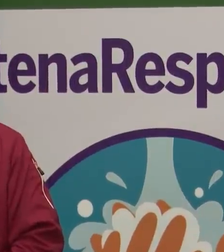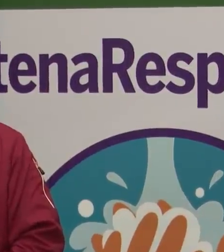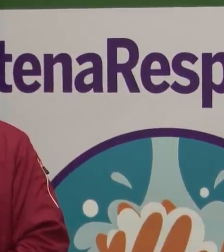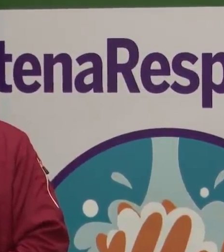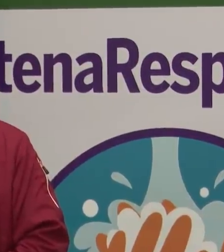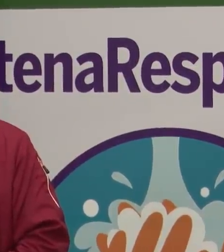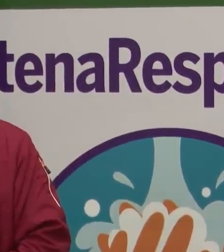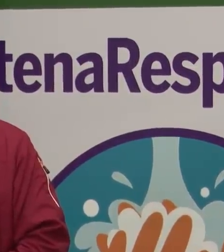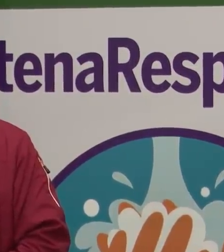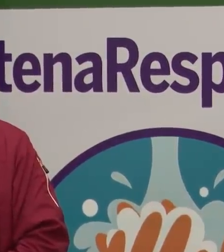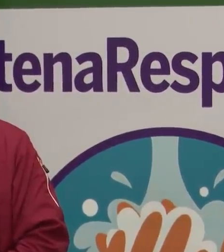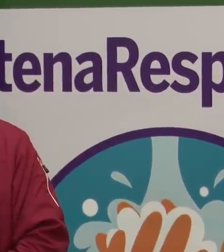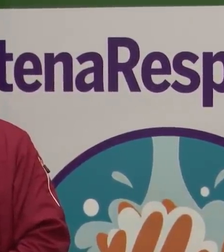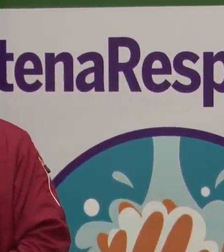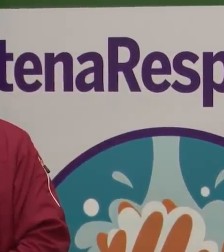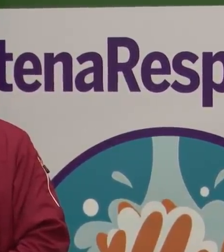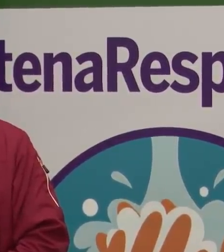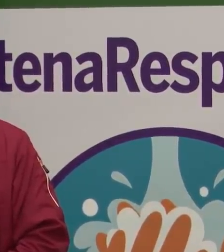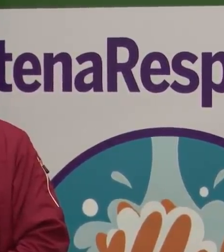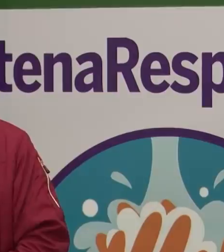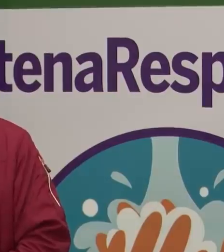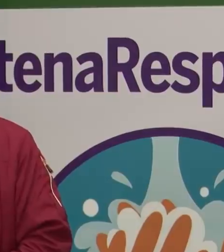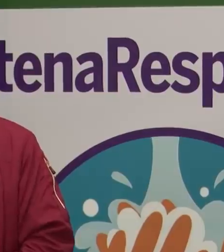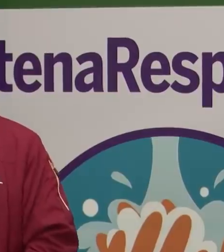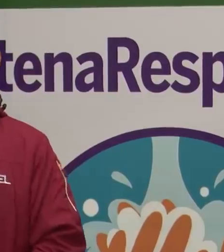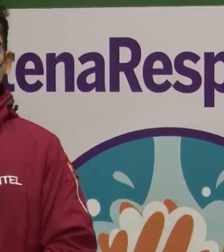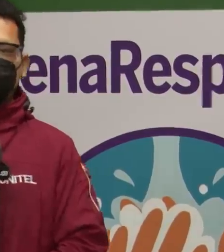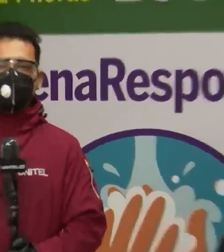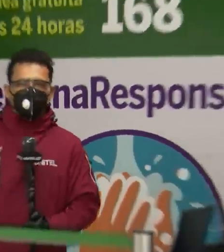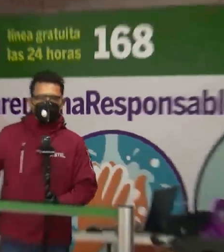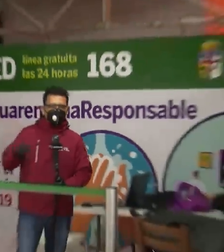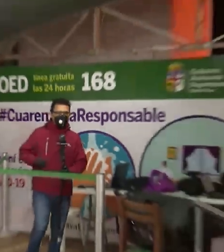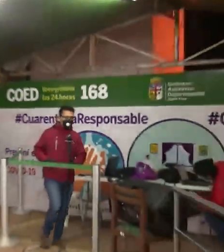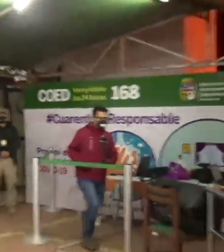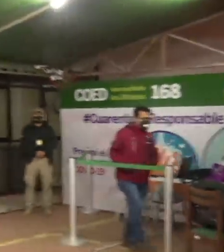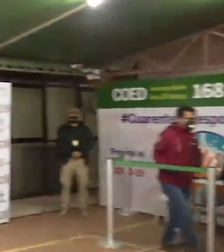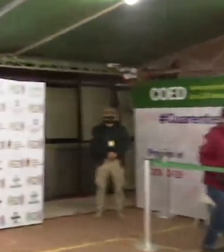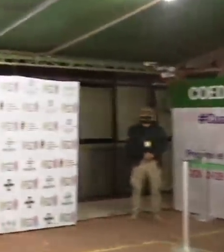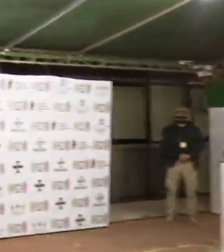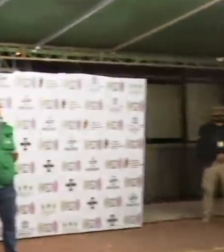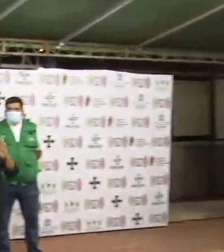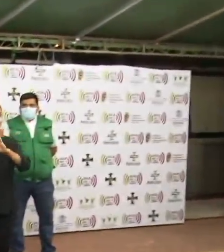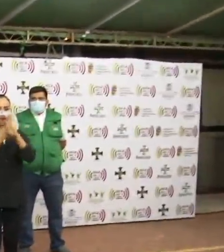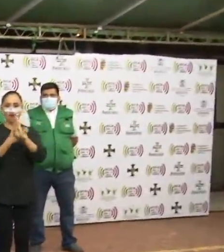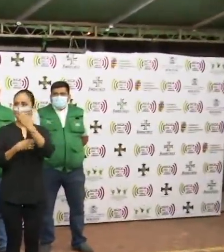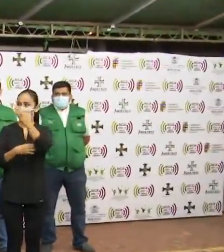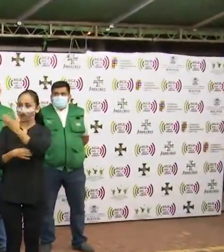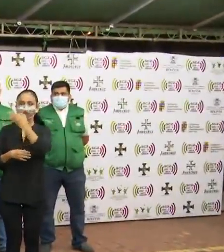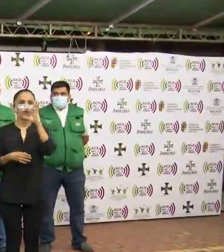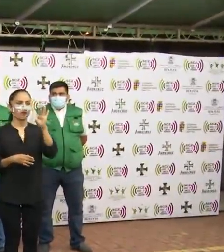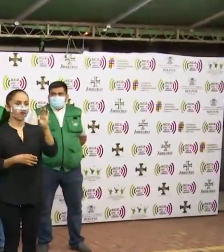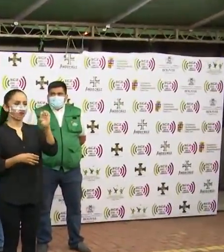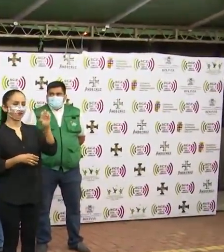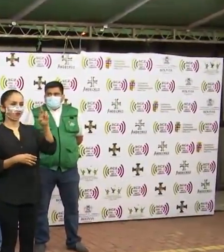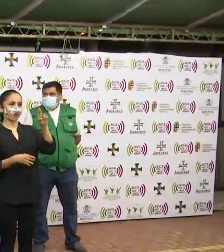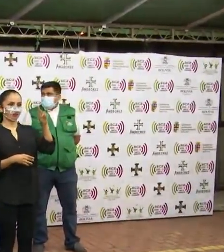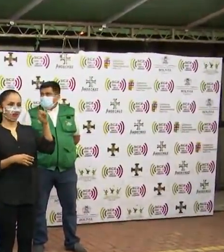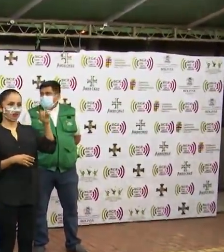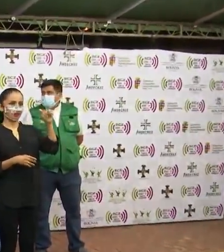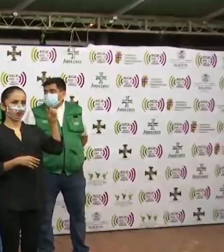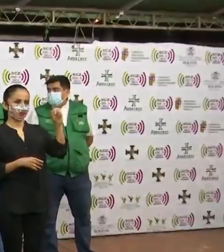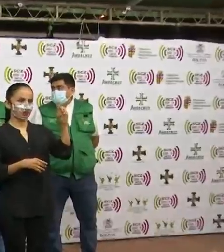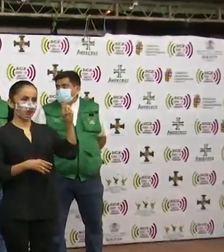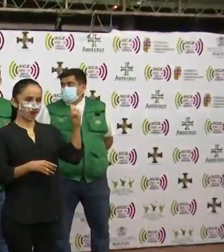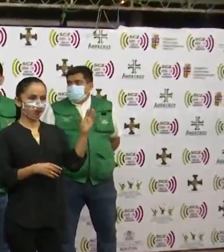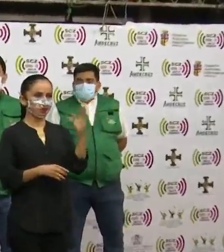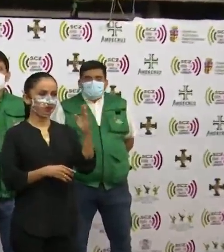reporte específico, como corresponde cada noche. Y precisamente es el director del CEDES, el doctor Marcelo Ríos, que está brindando el informe acerca de los nuevos casos